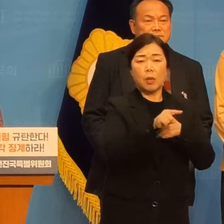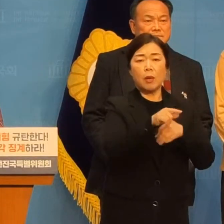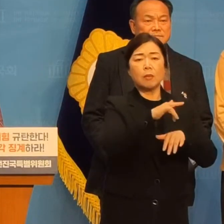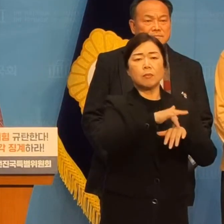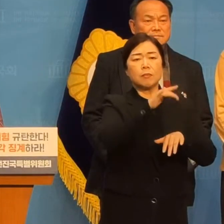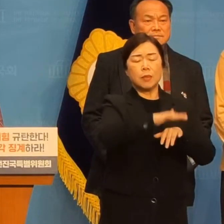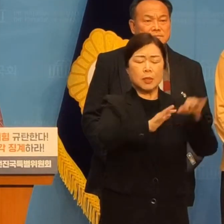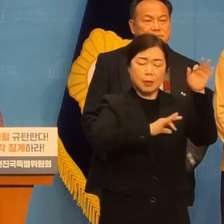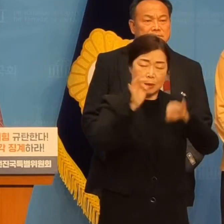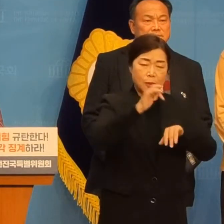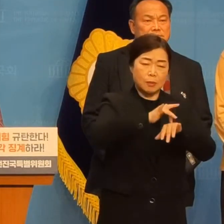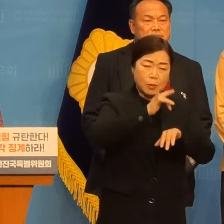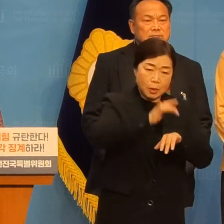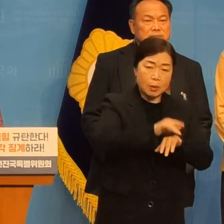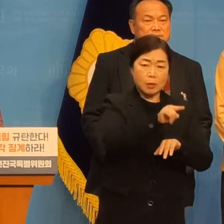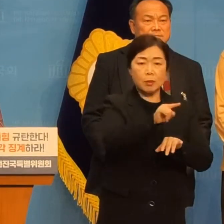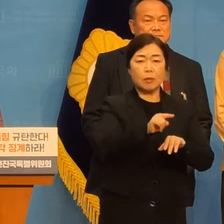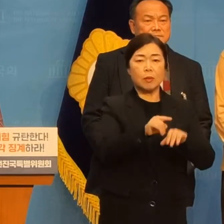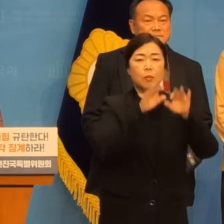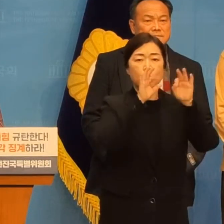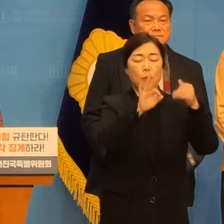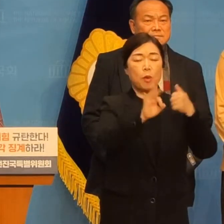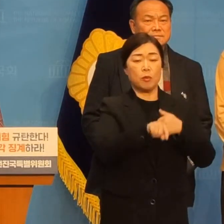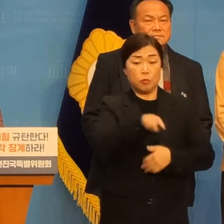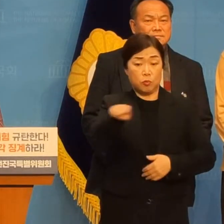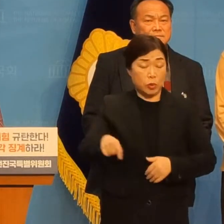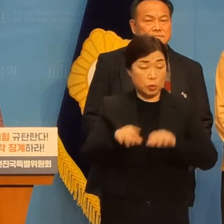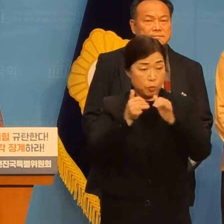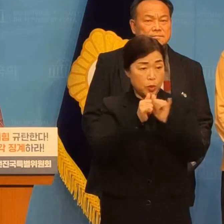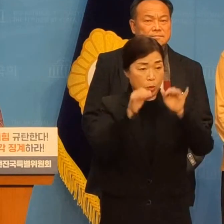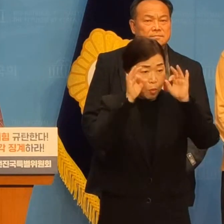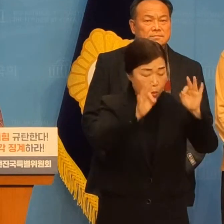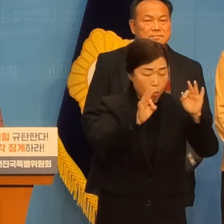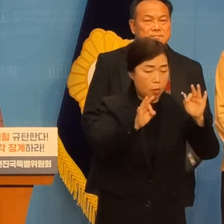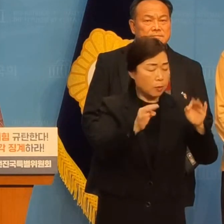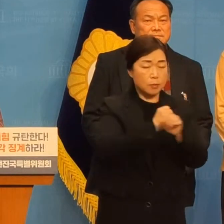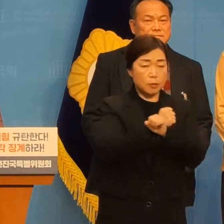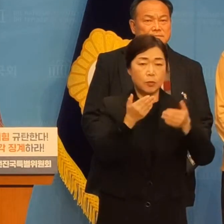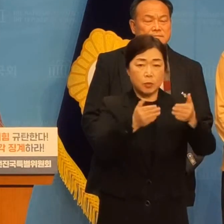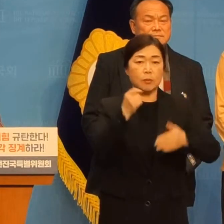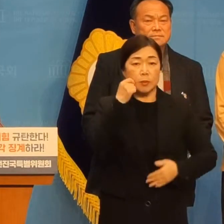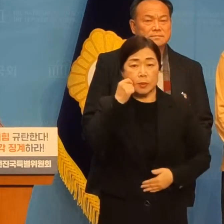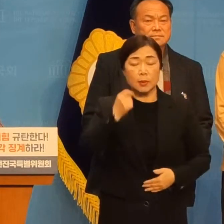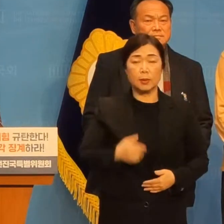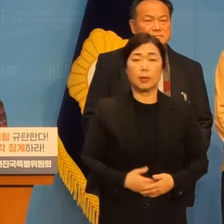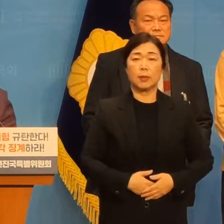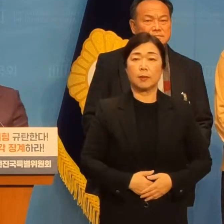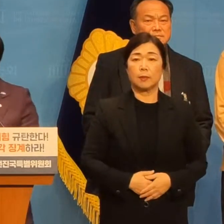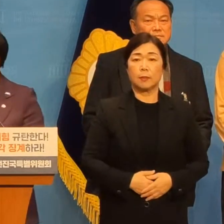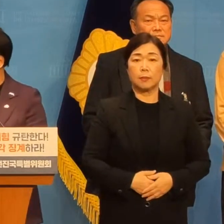반복하는 국민의힘의 퇴행을 국민은 결코 용서하지 않을 것입니다.